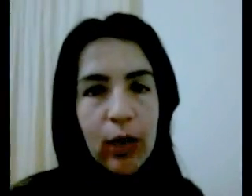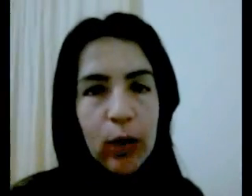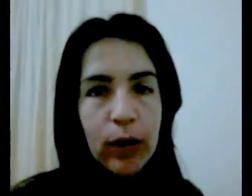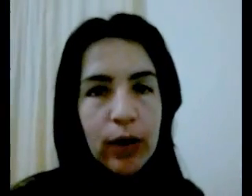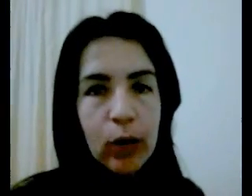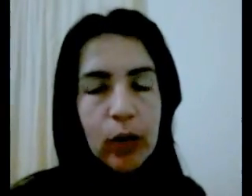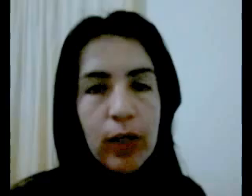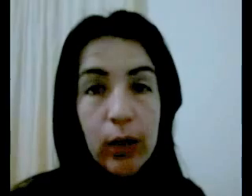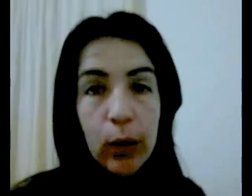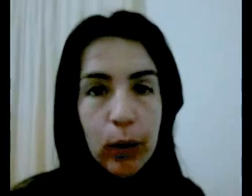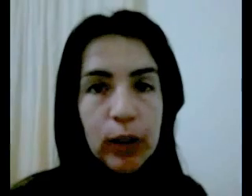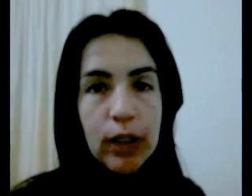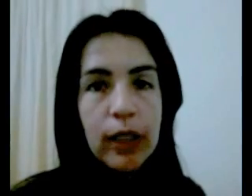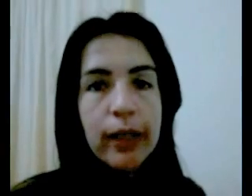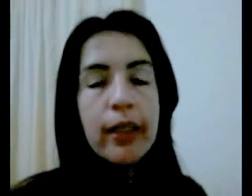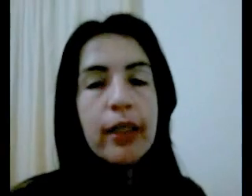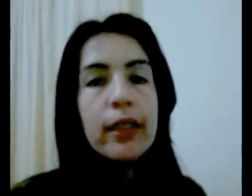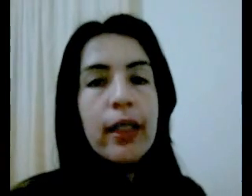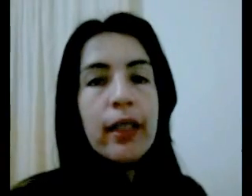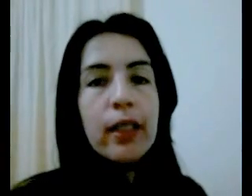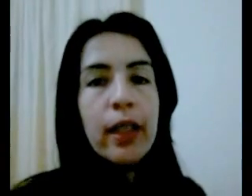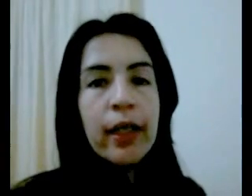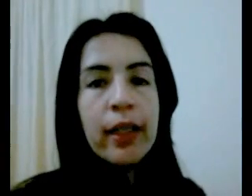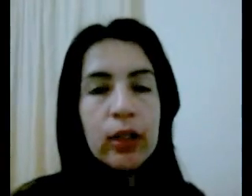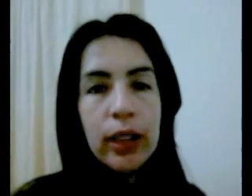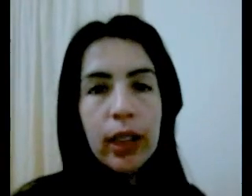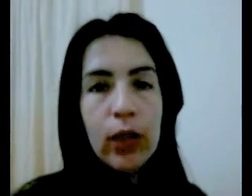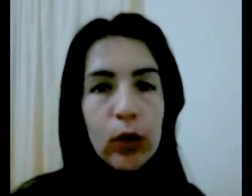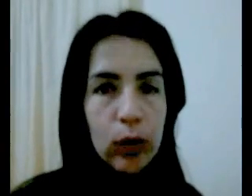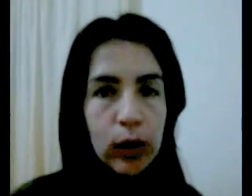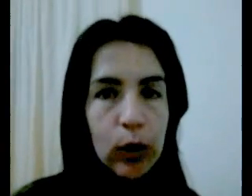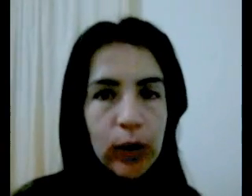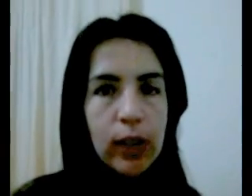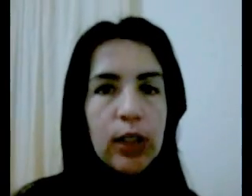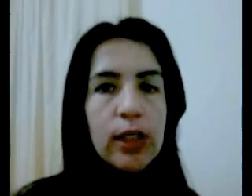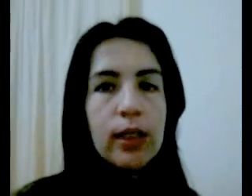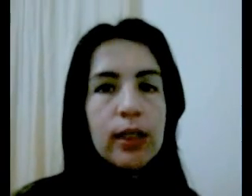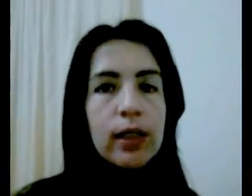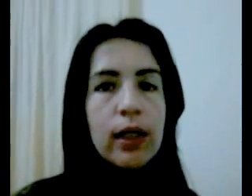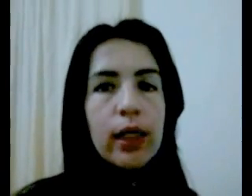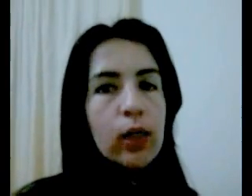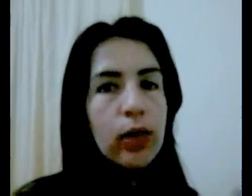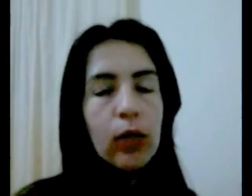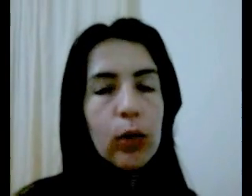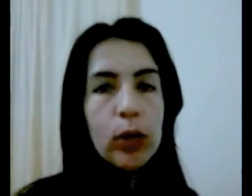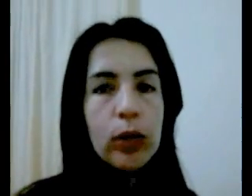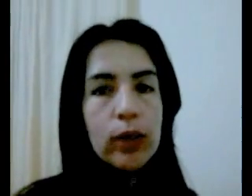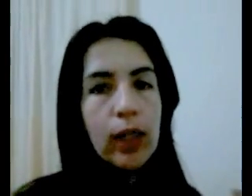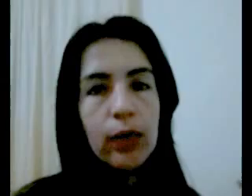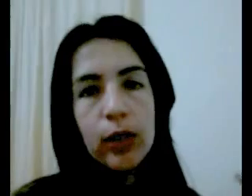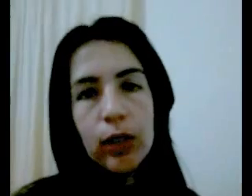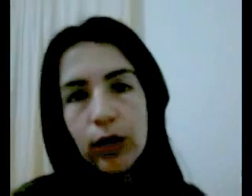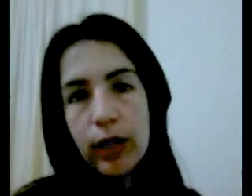transvaginal que eu fui fazer hoje, né? Eu tinha gravado um vídeo antes e aí eu falava um monte de coisa. Falava que eu tinha ido